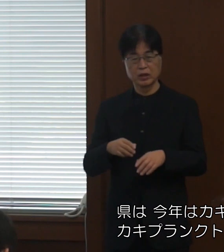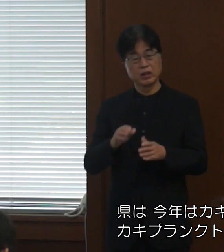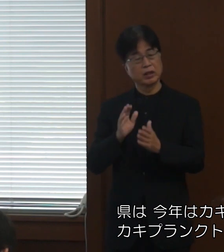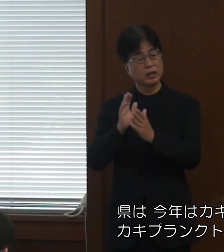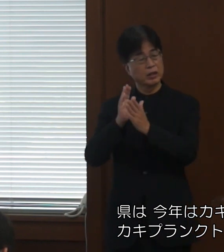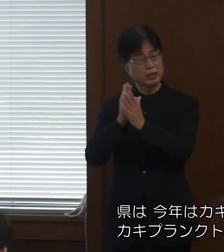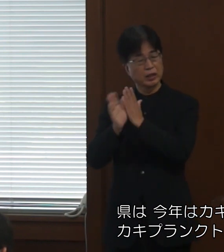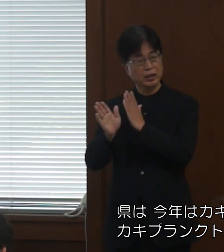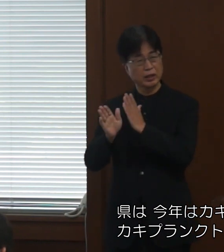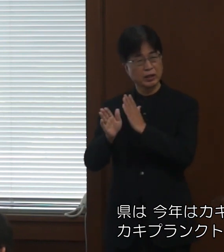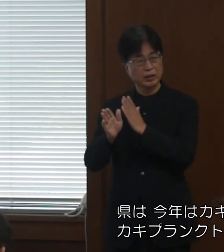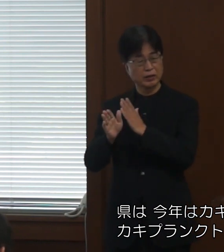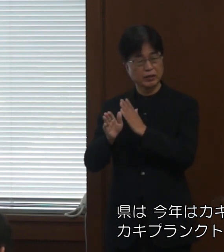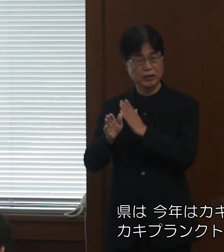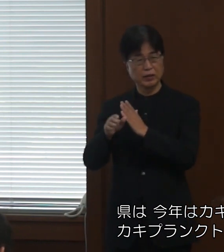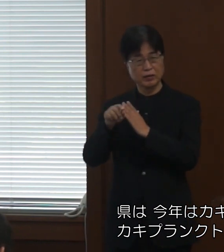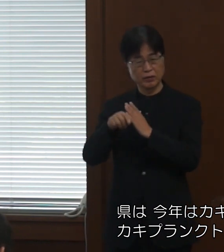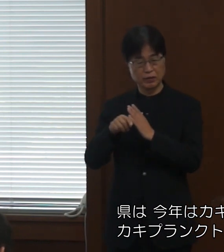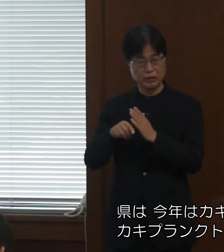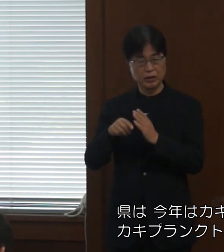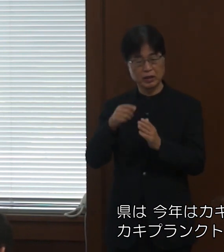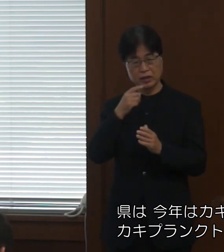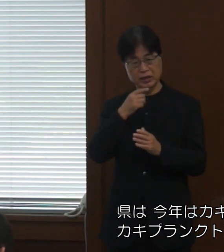をですね